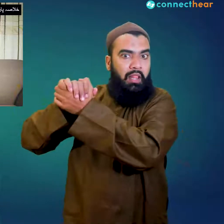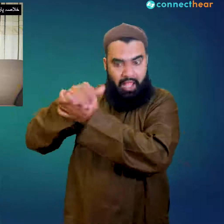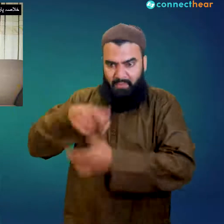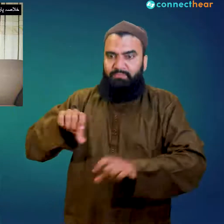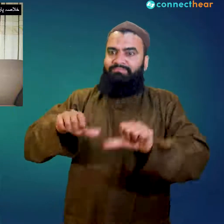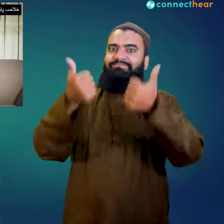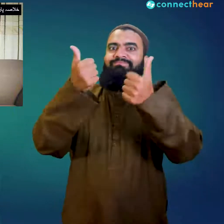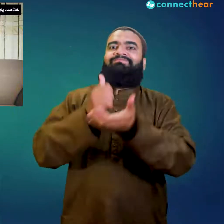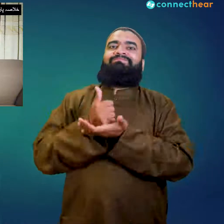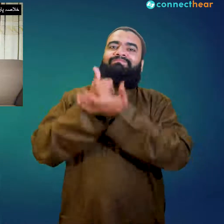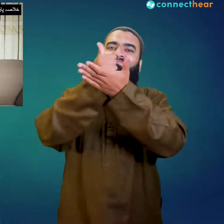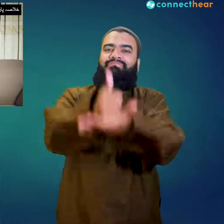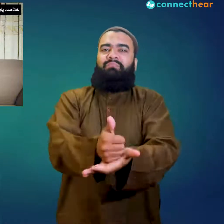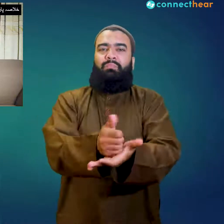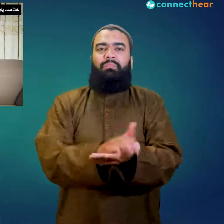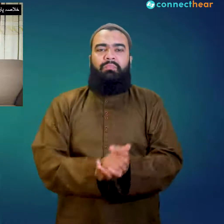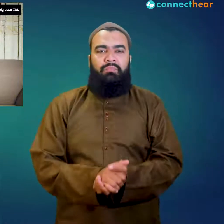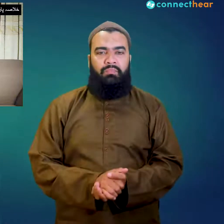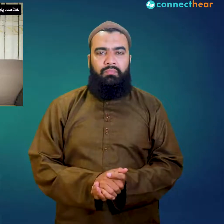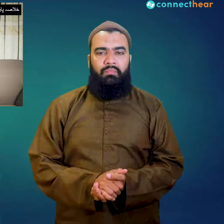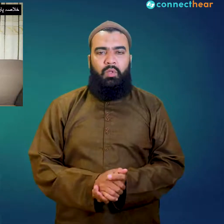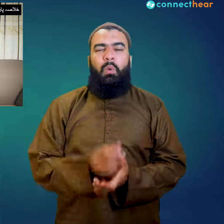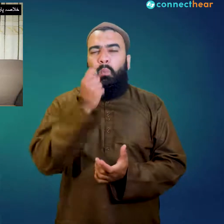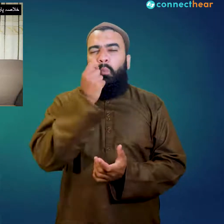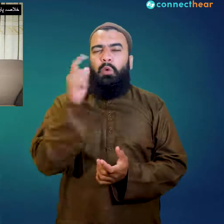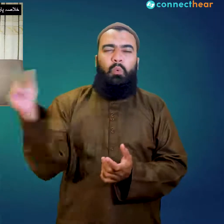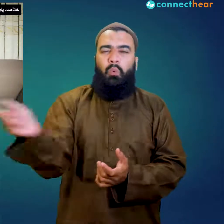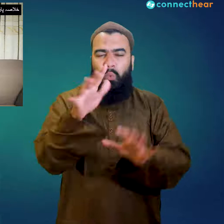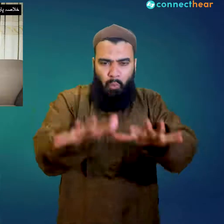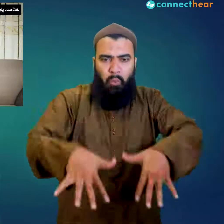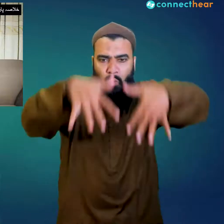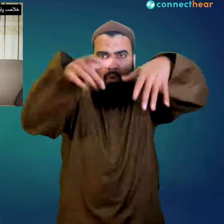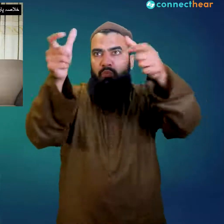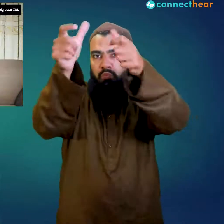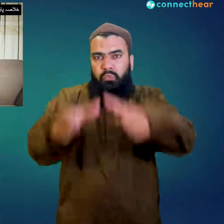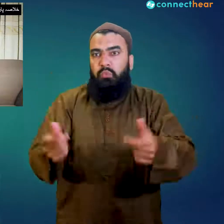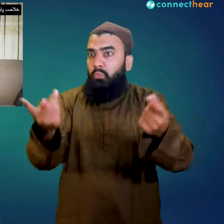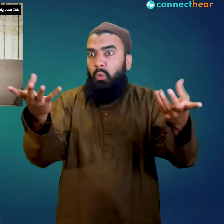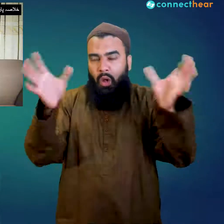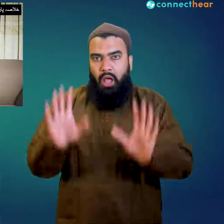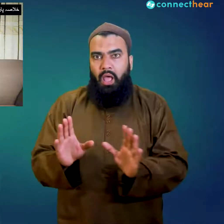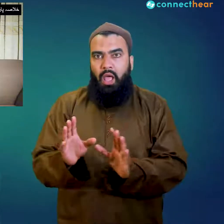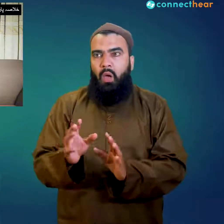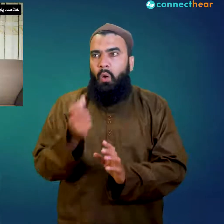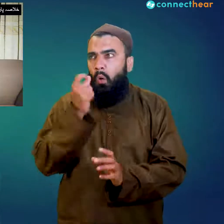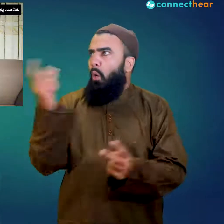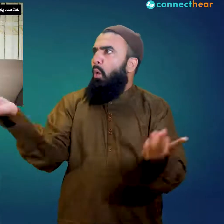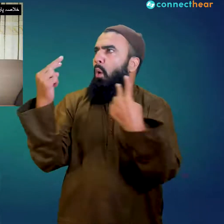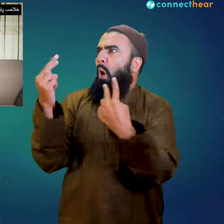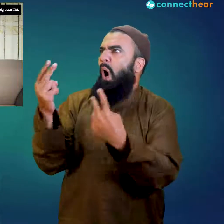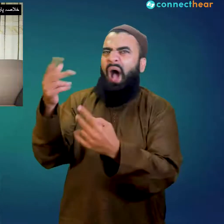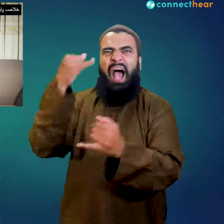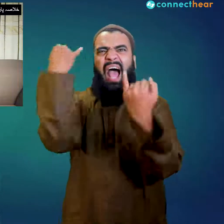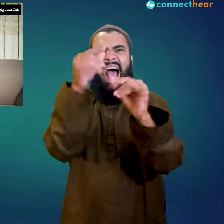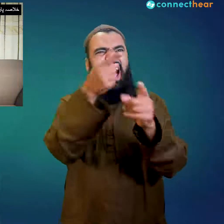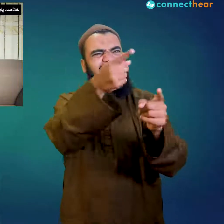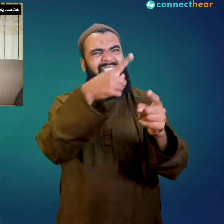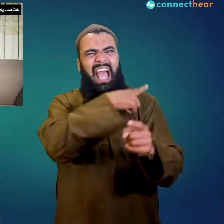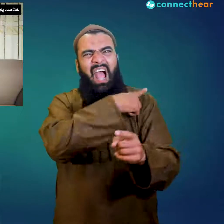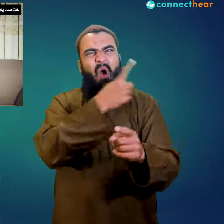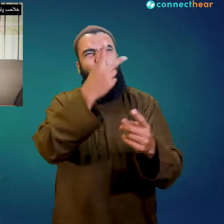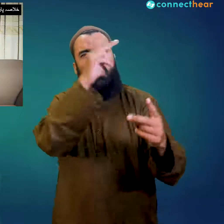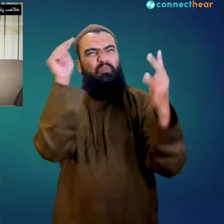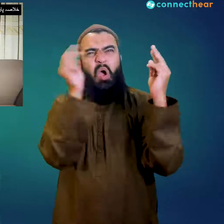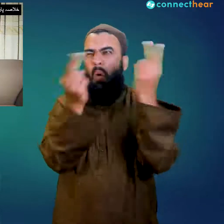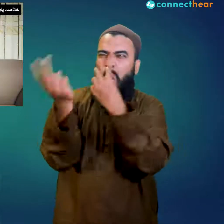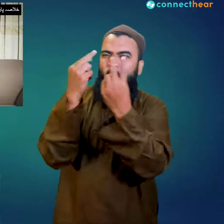کی خلاف ورزی نہیں فرماتا۔ اللہ اپنے وعدوں کی خلاف ورزی نہیں فرماتا۔ یہاں یہ فرمایا گیا کہ ہم دنیا کے